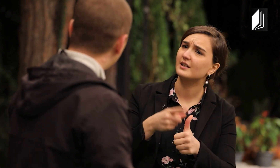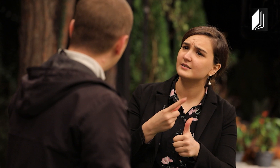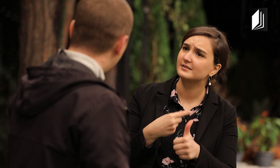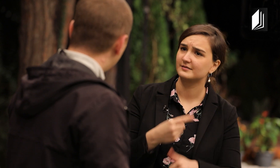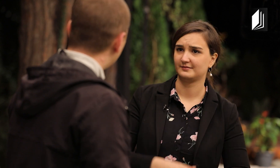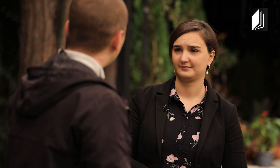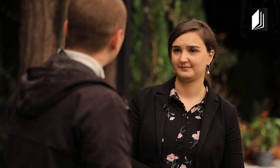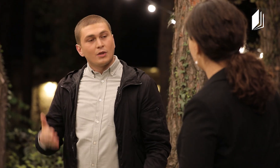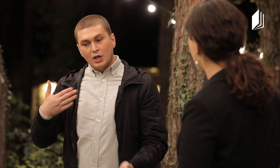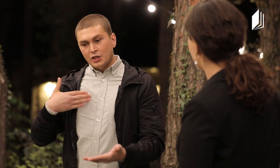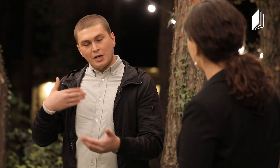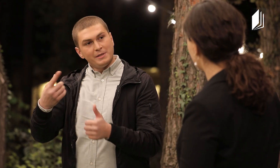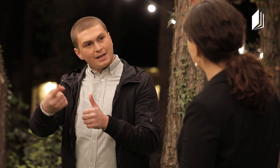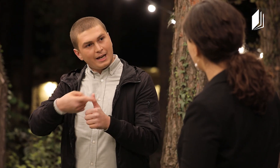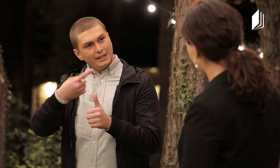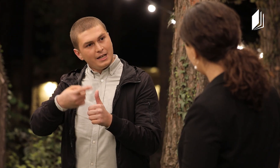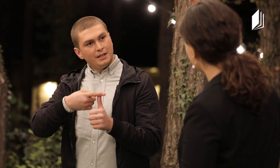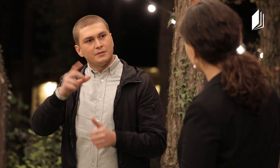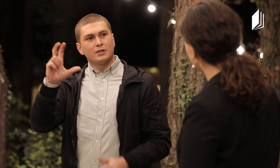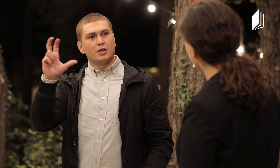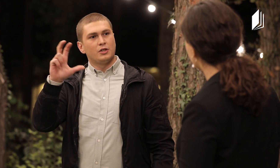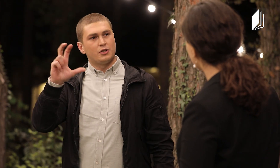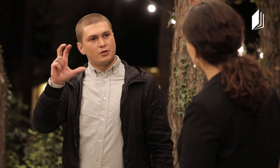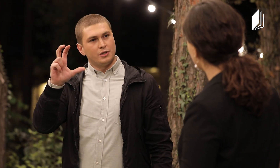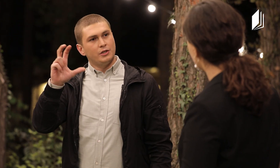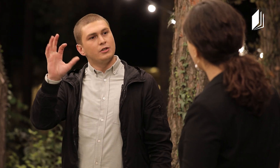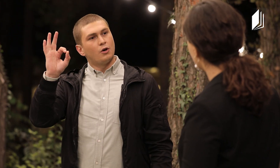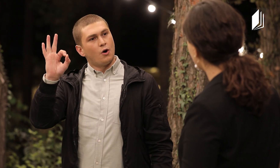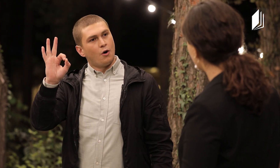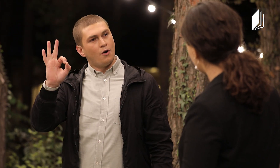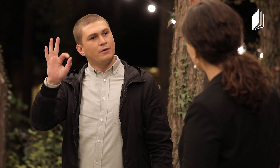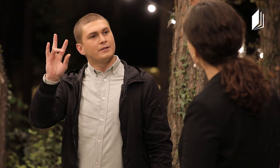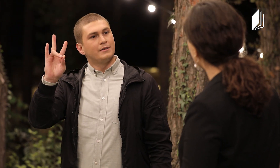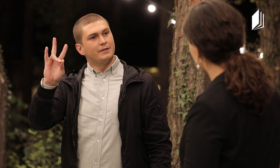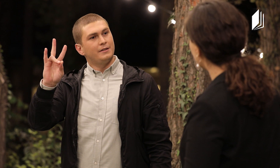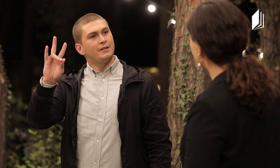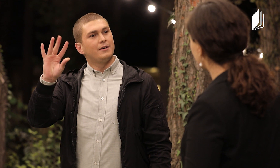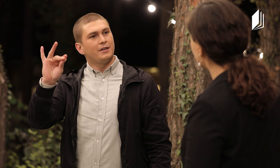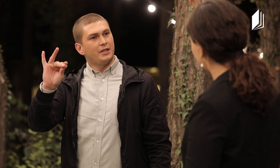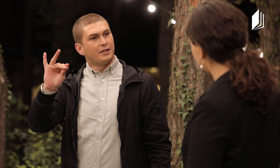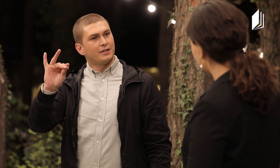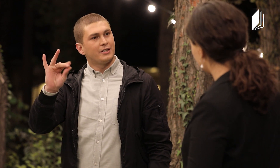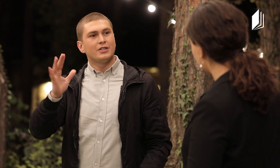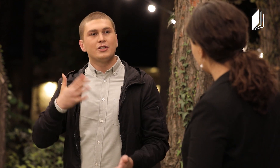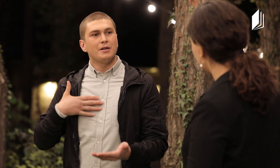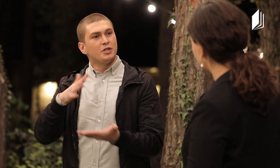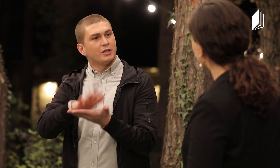დაქვიათ. ჩემი სახელია ჯ ო ნ ი. ჩემი